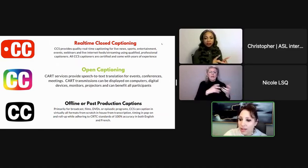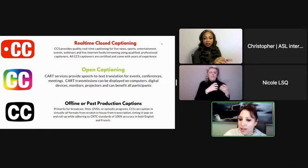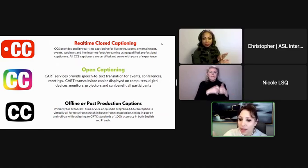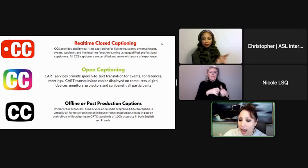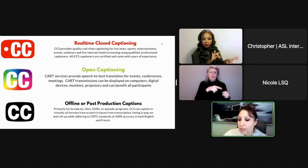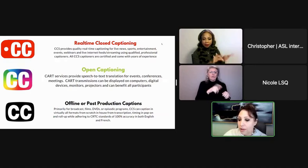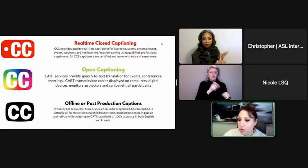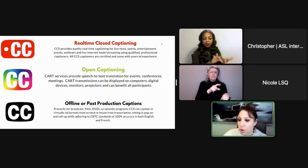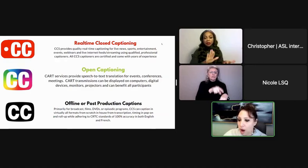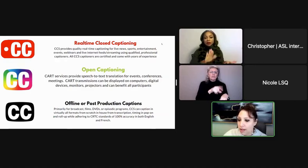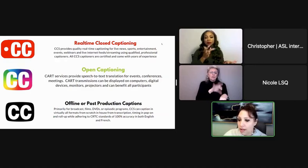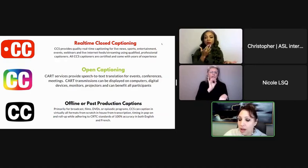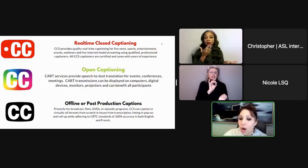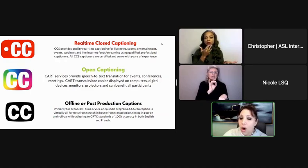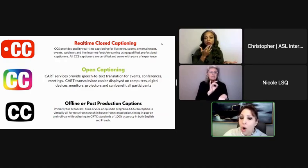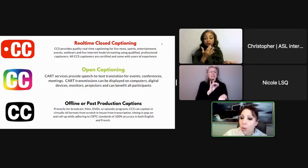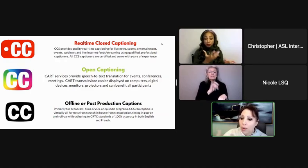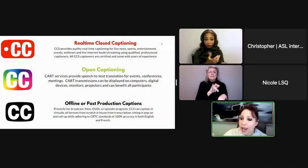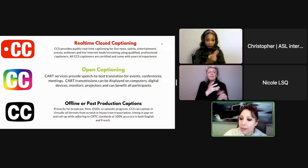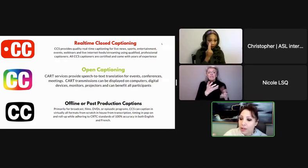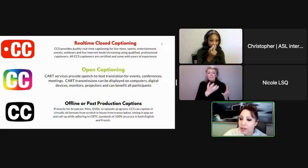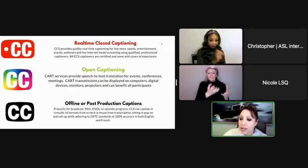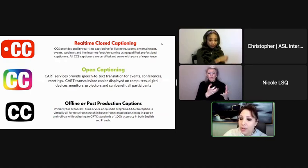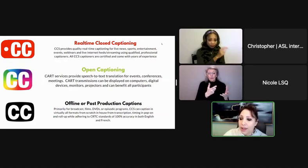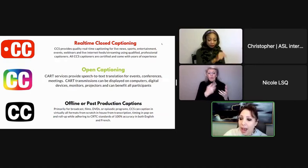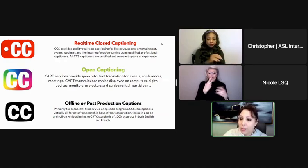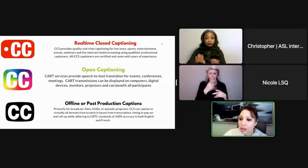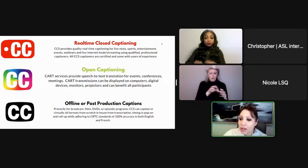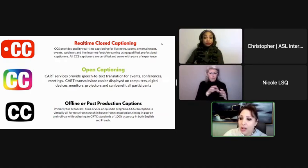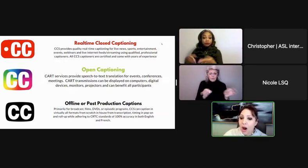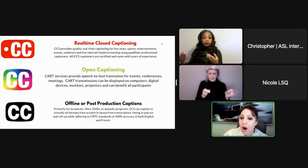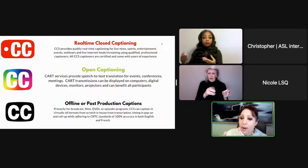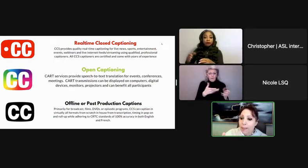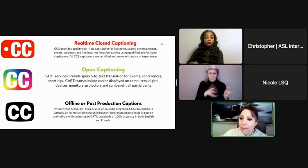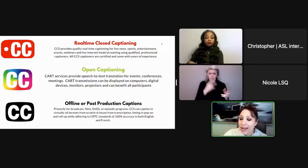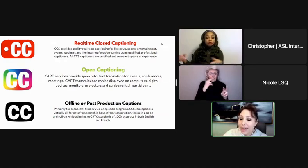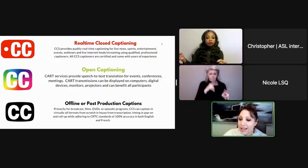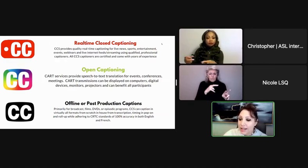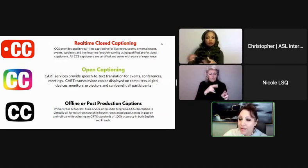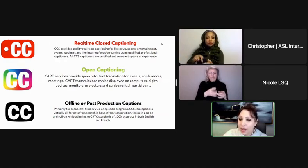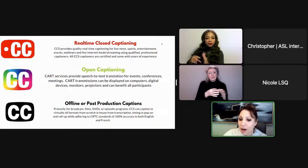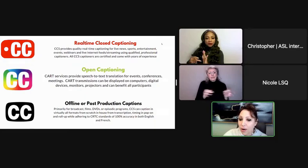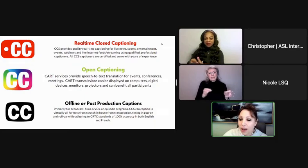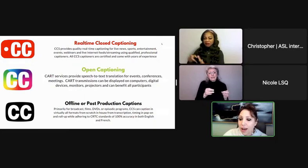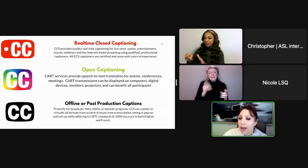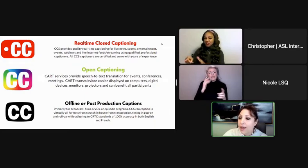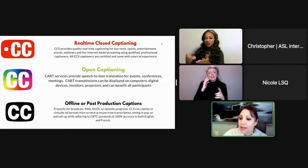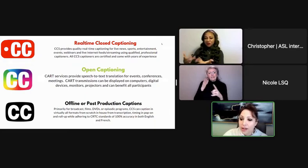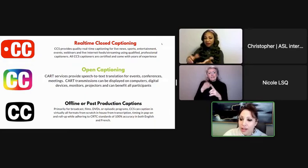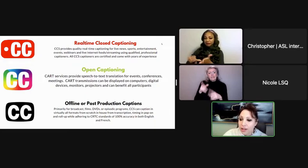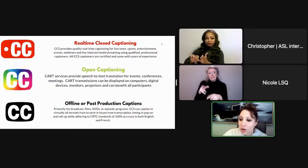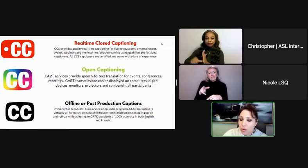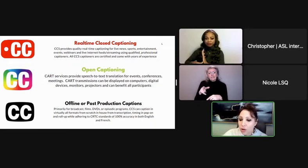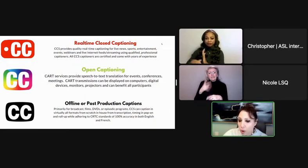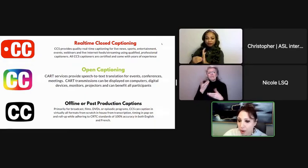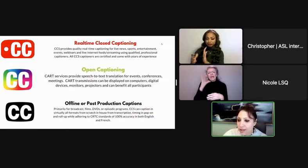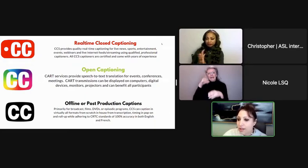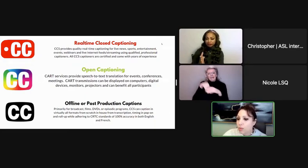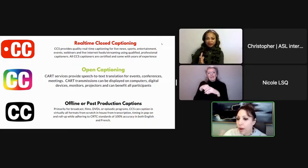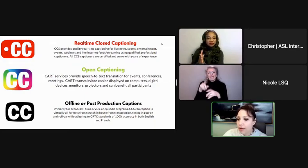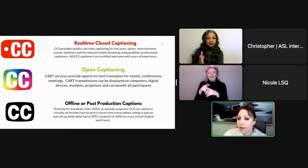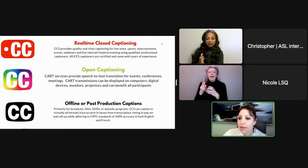le permet de choisir s'il veut voir les sous-titres ou non. Les sous-titres visibles sont intégrés dans le